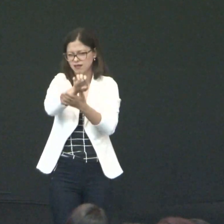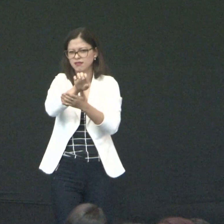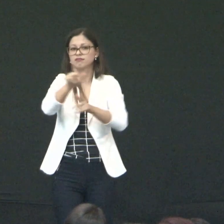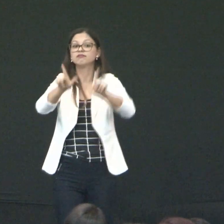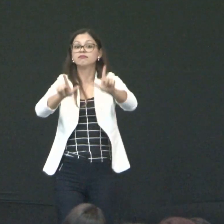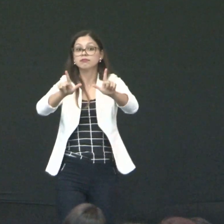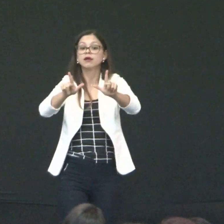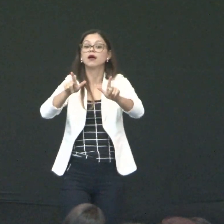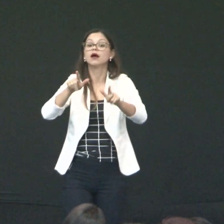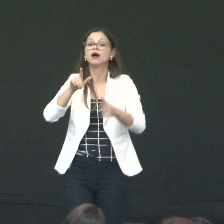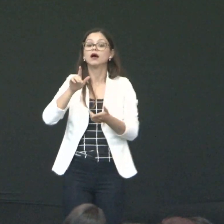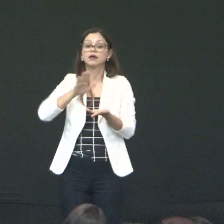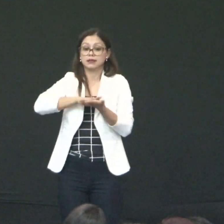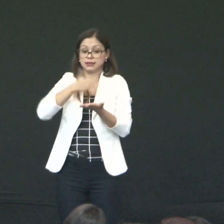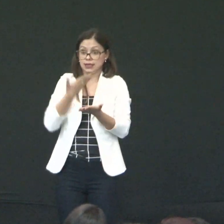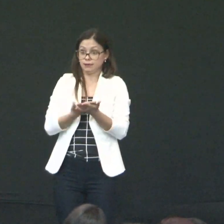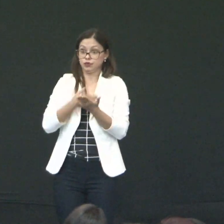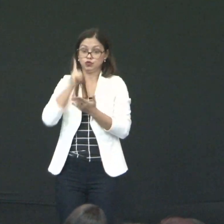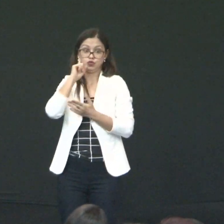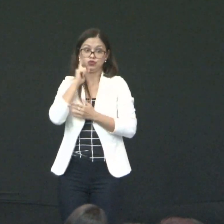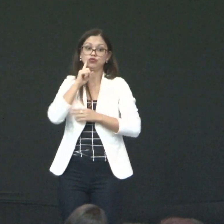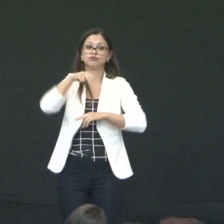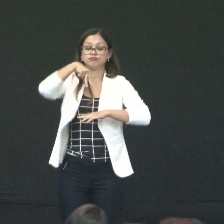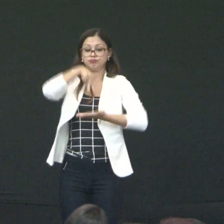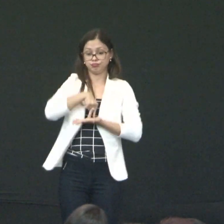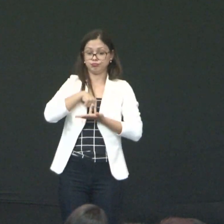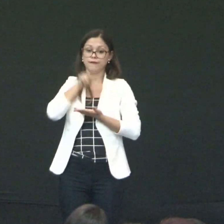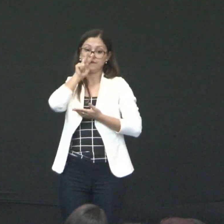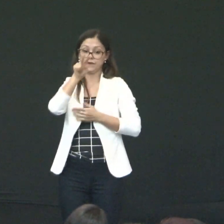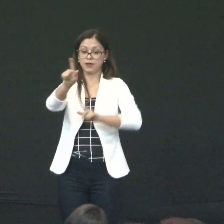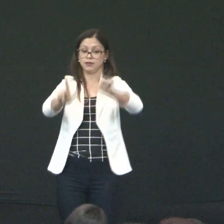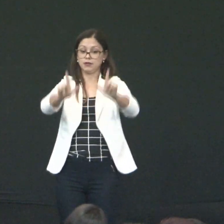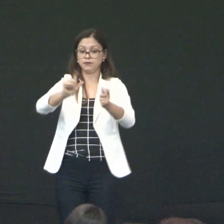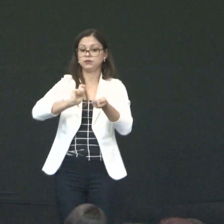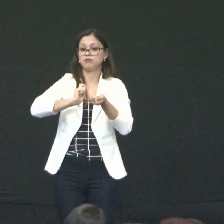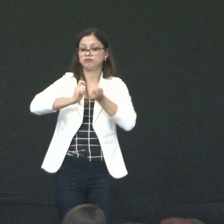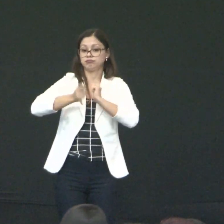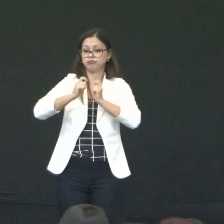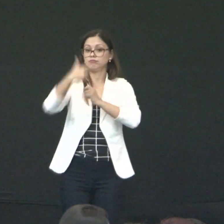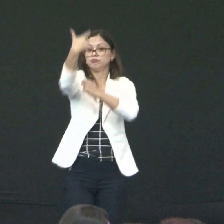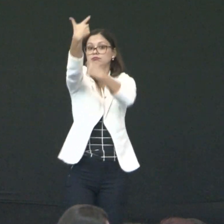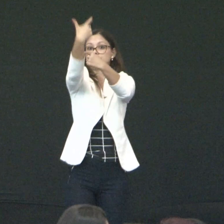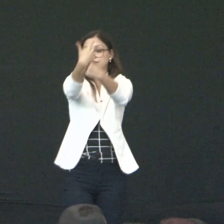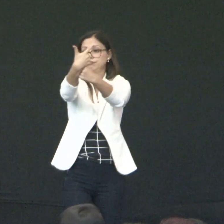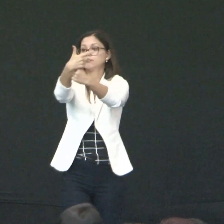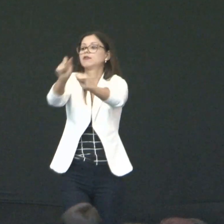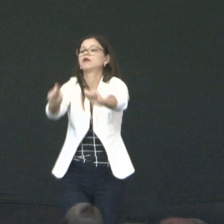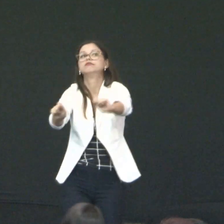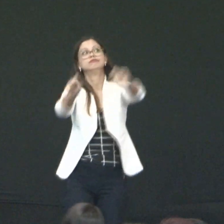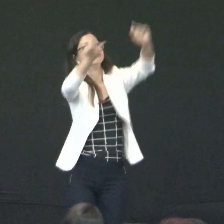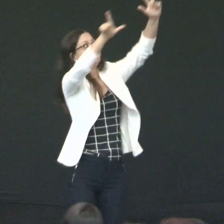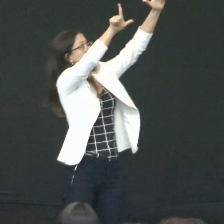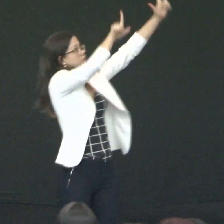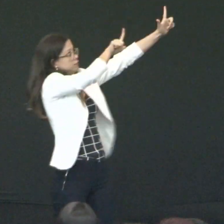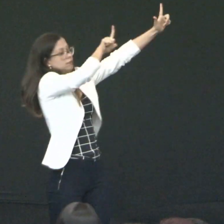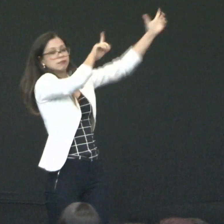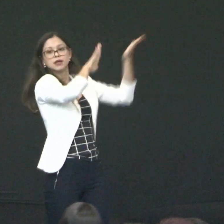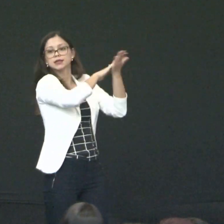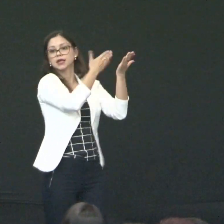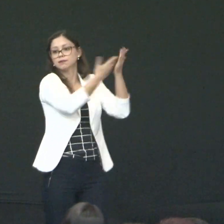utiliza desse retorno do palestrante e ele olha para essa TV e aí tem um vídeo de